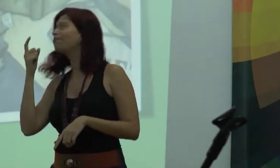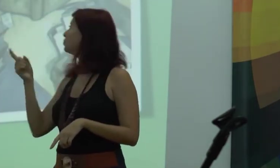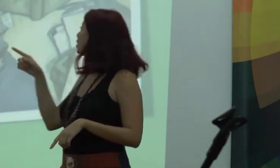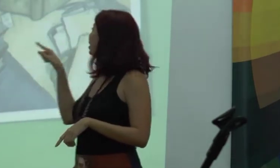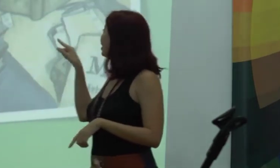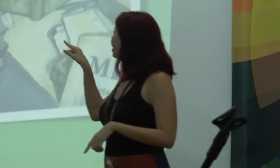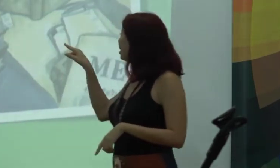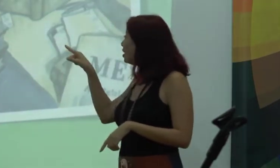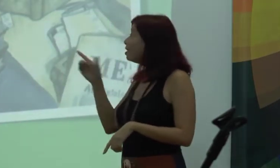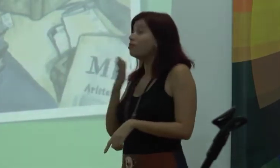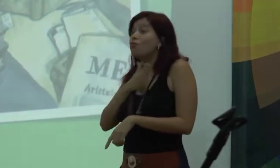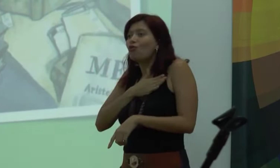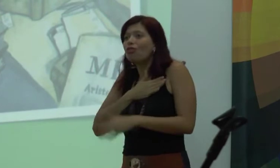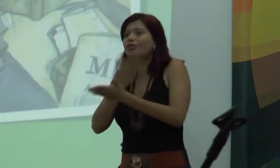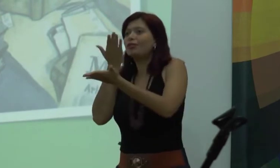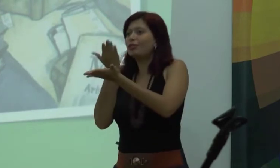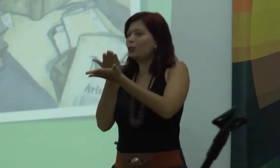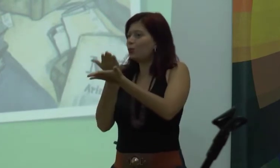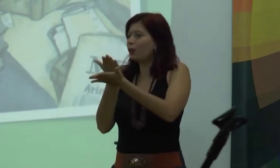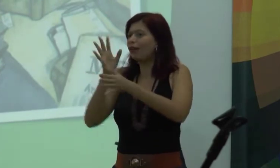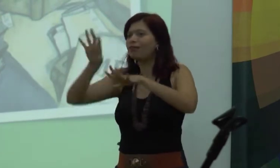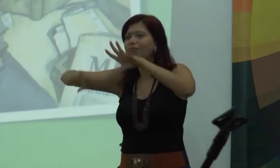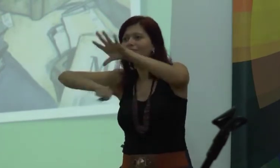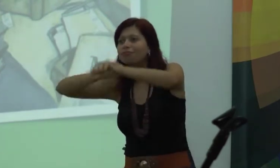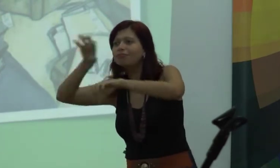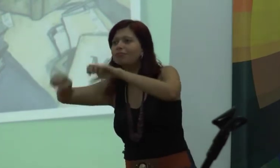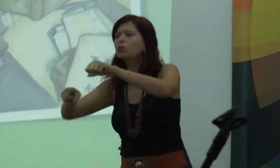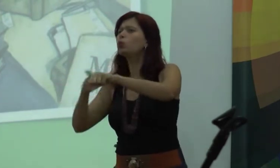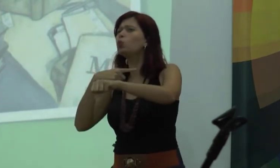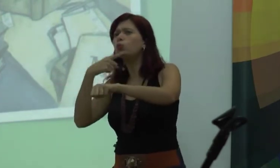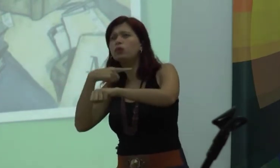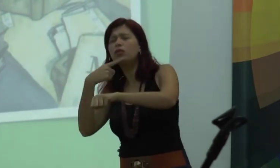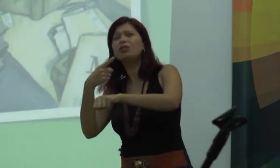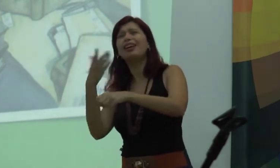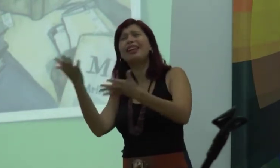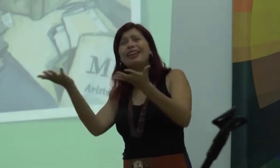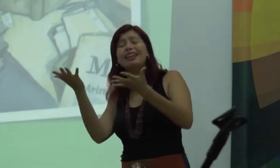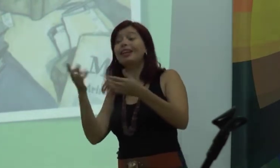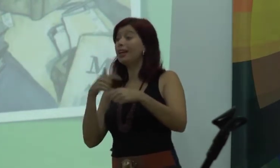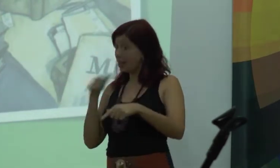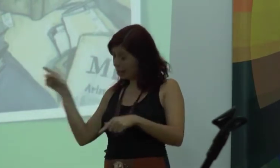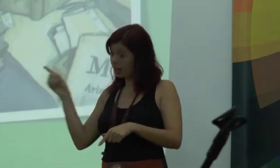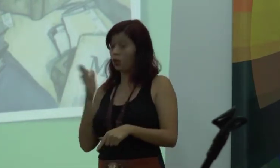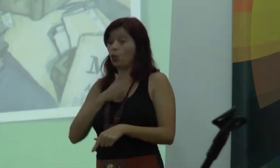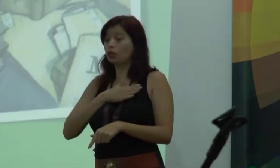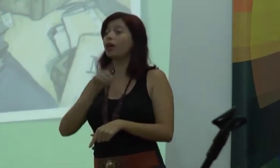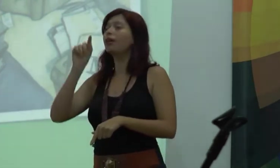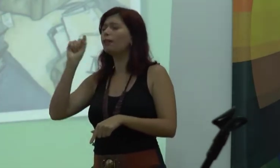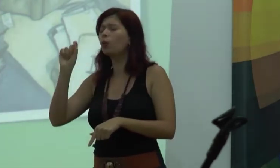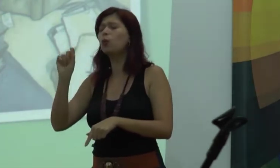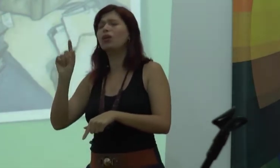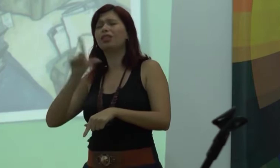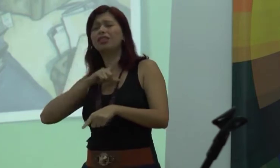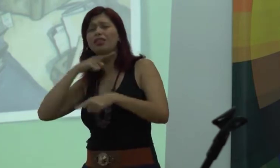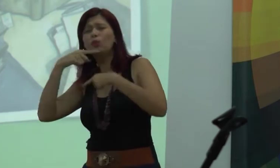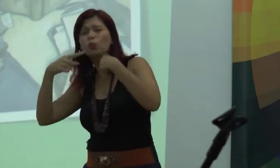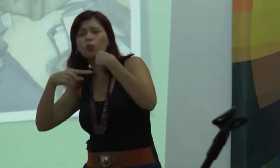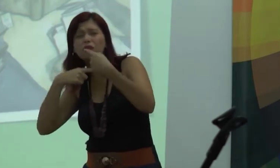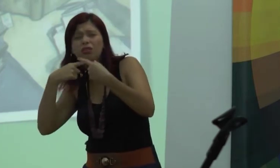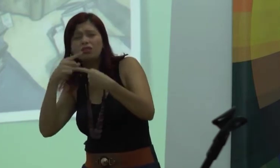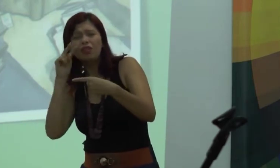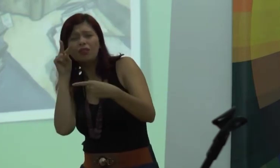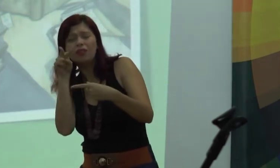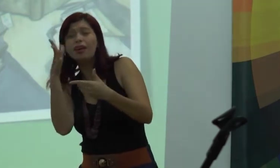Então, Rivail, né, pastor Rivail, ele começou a ter algumas dúvidas